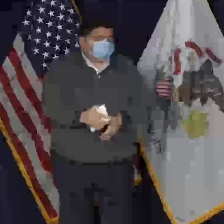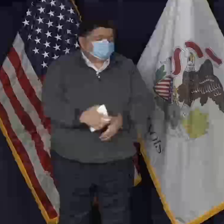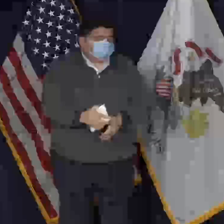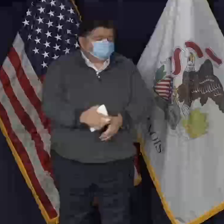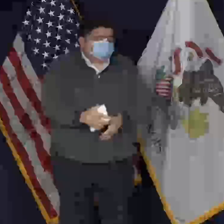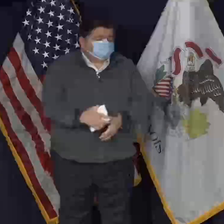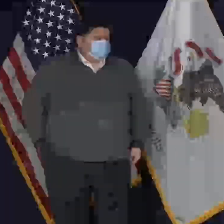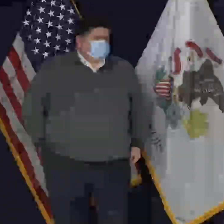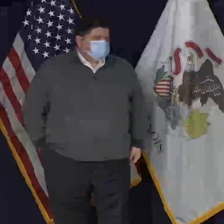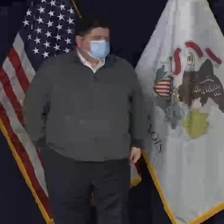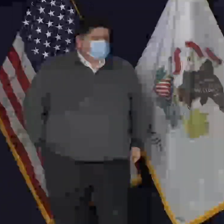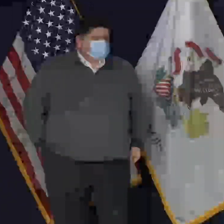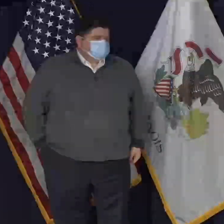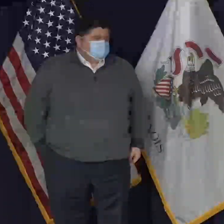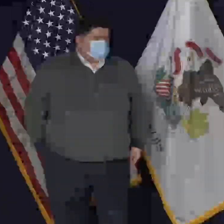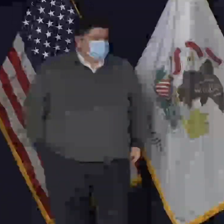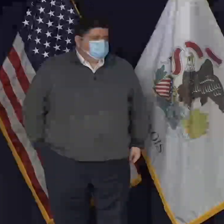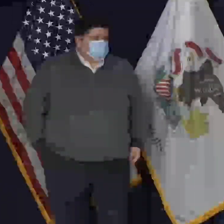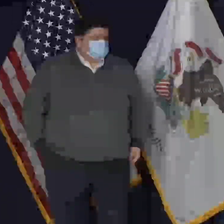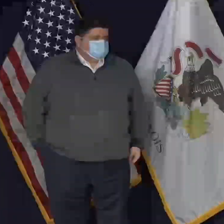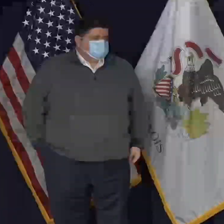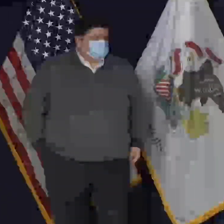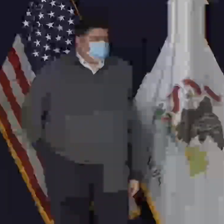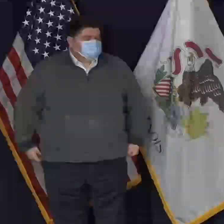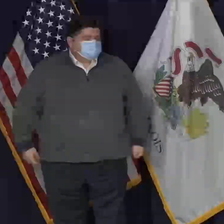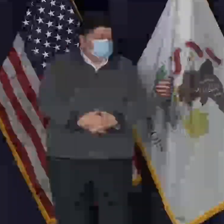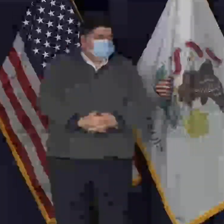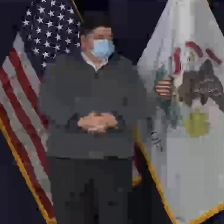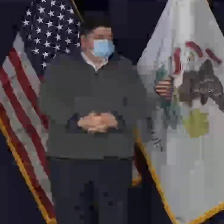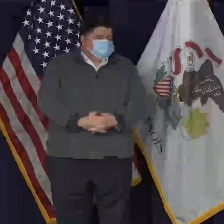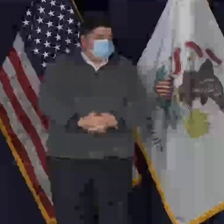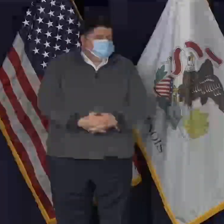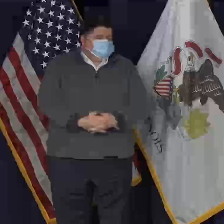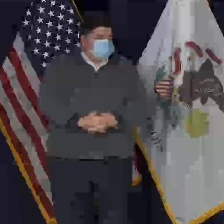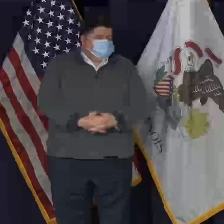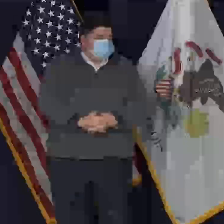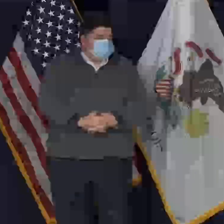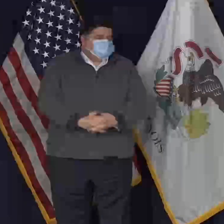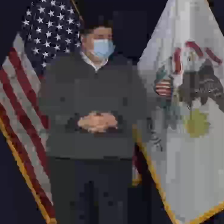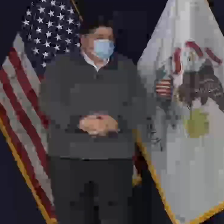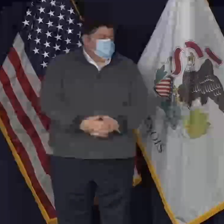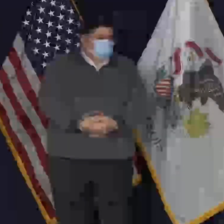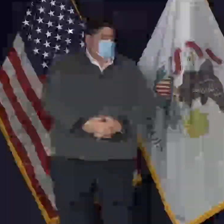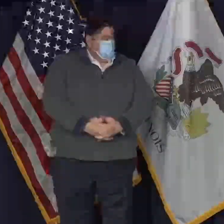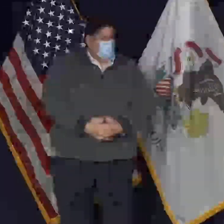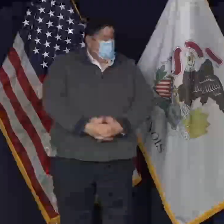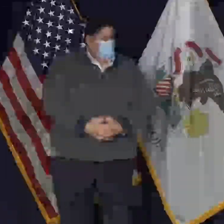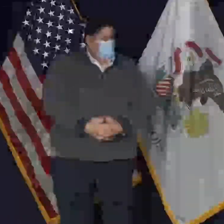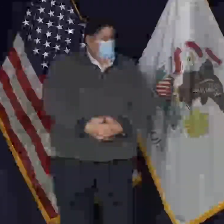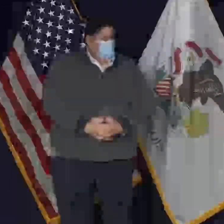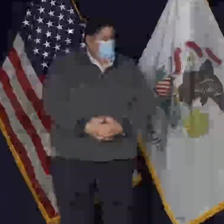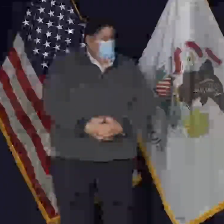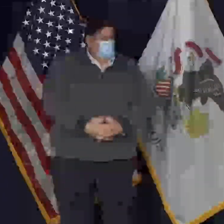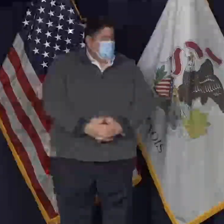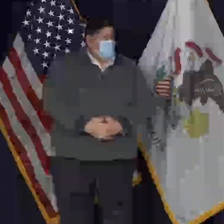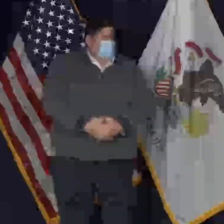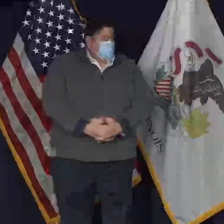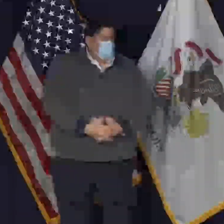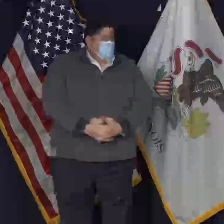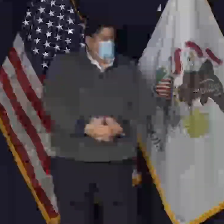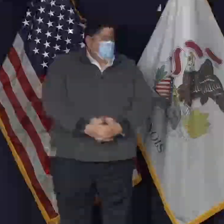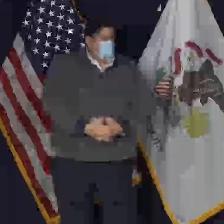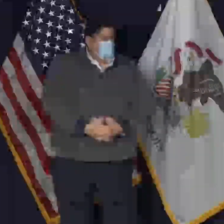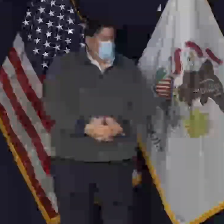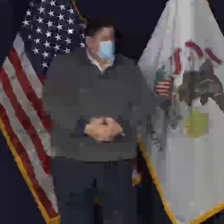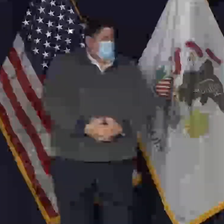de trabajo y de su familia. Estar en buen estado de salud es su mejor oportunidad para protegerse del